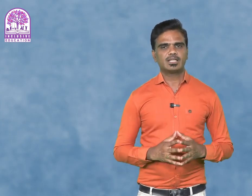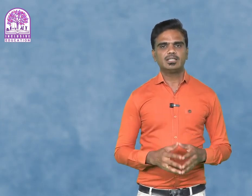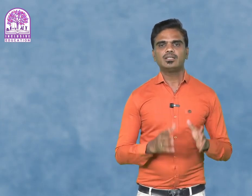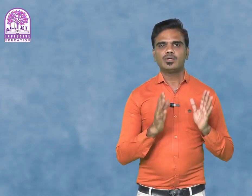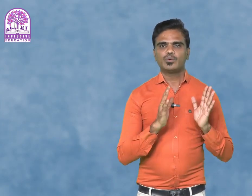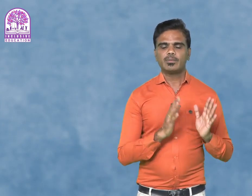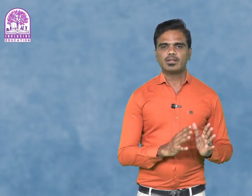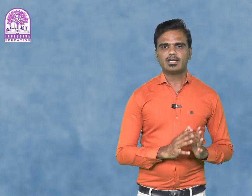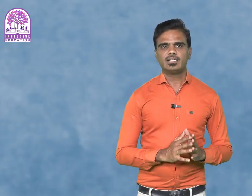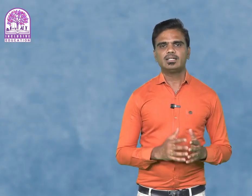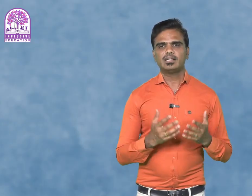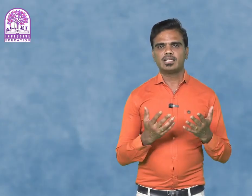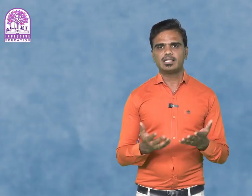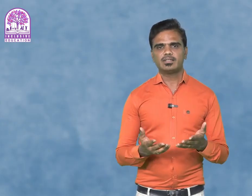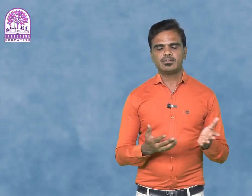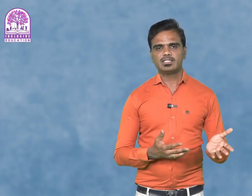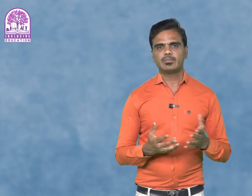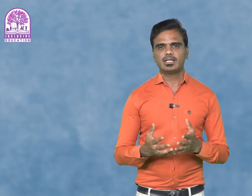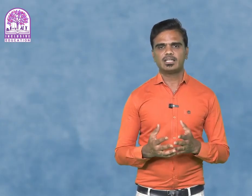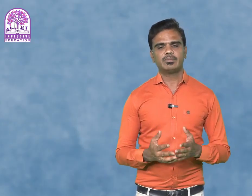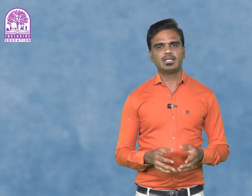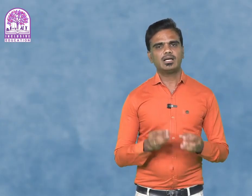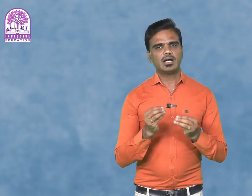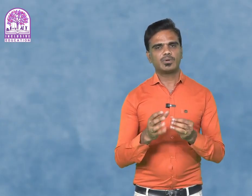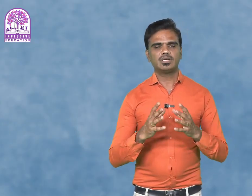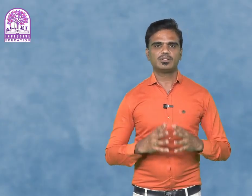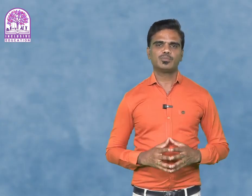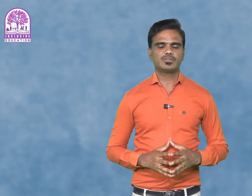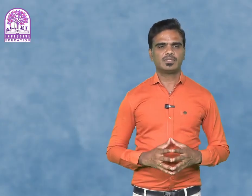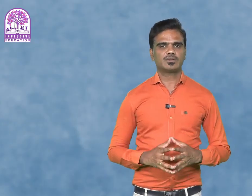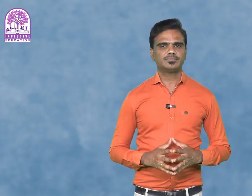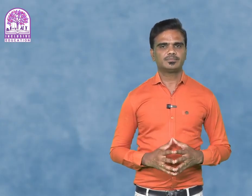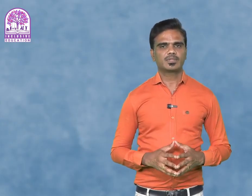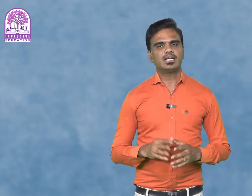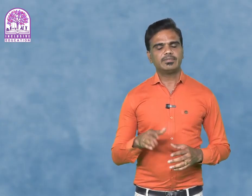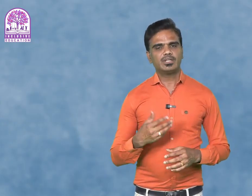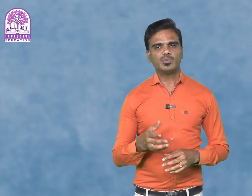பண்ணுங்கள். உங்கள் மாணவர்கள்ட்ட நீங்கள் இதை வச்சு நீங்கள் பழகுனீங்க அப்படின்னா அவங்களுக்கு ரொம்ப யூஸ்ஃபுல்லாக இருக்கும். அடுத்த